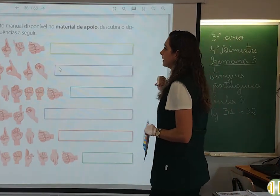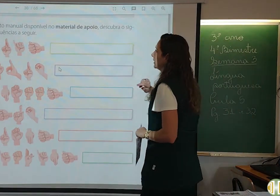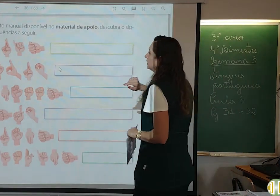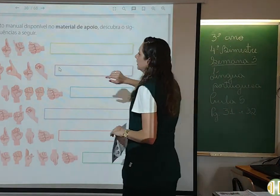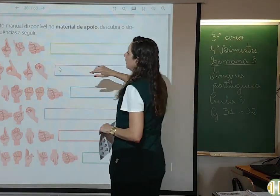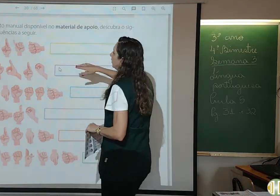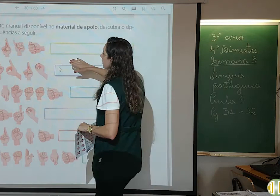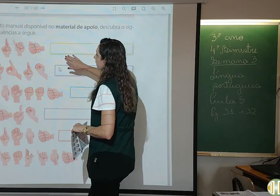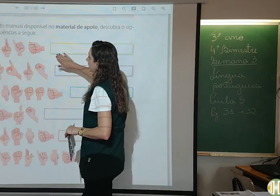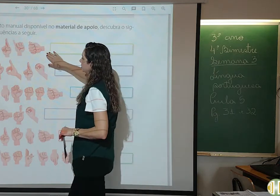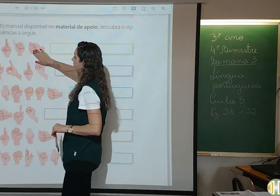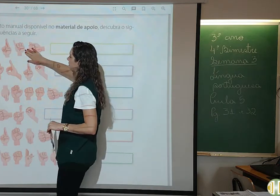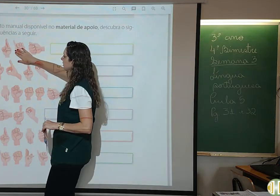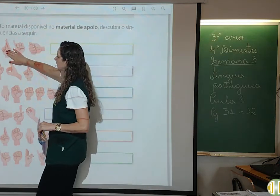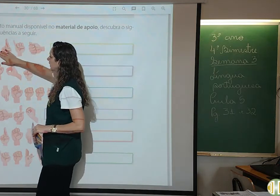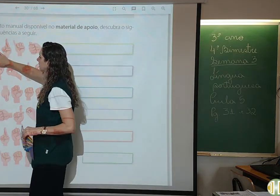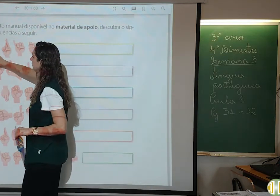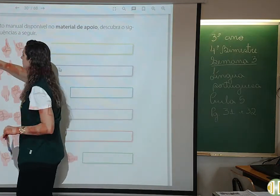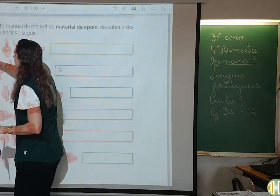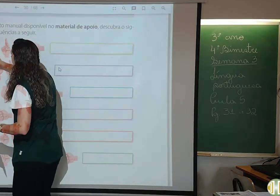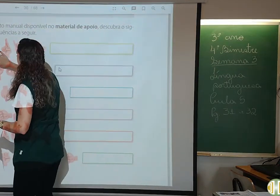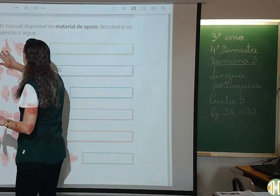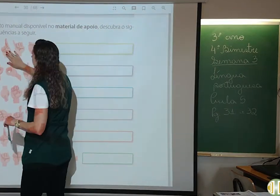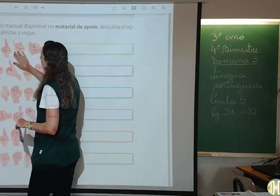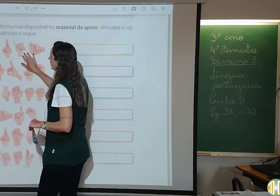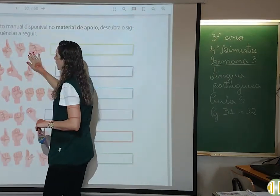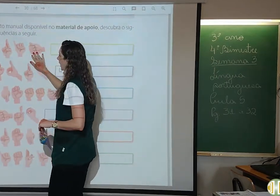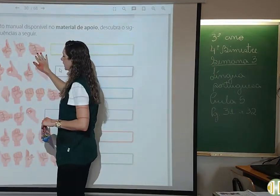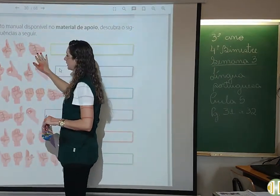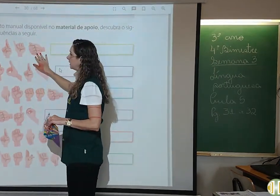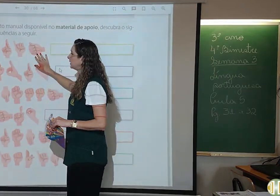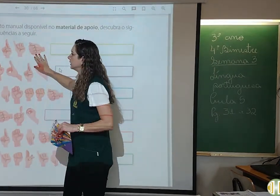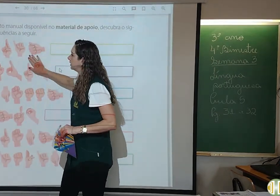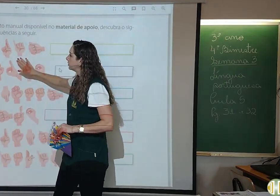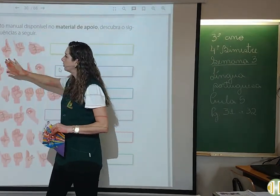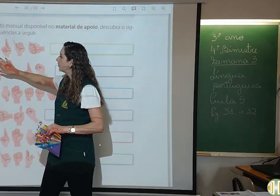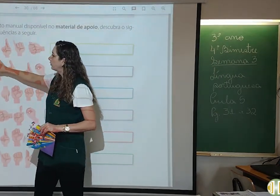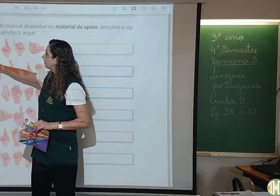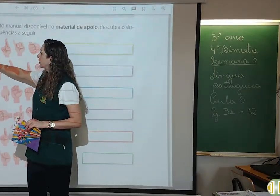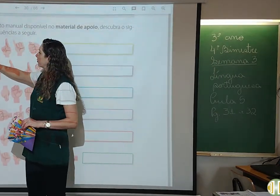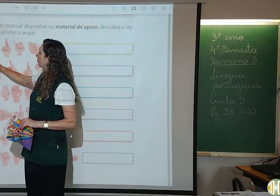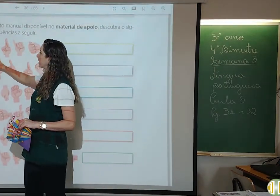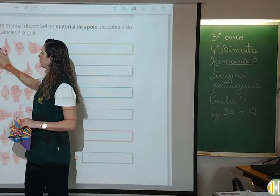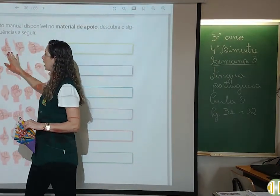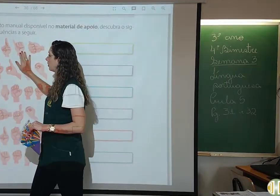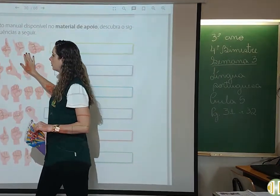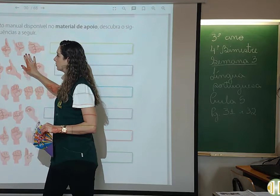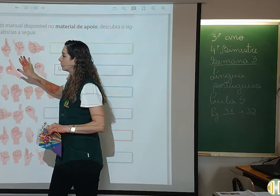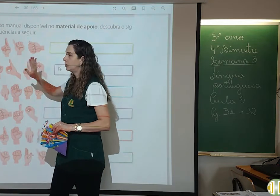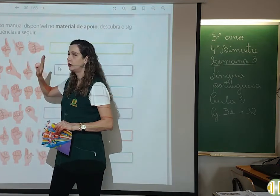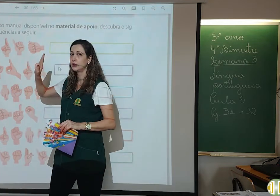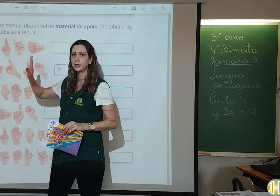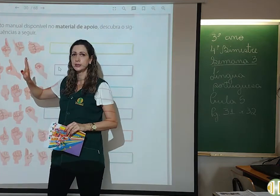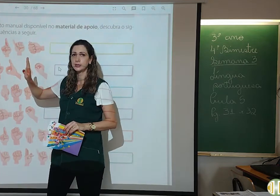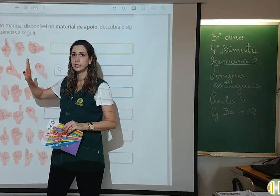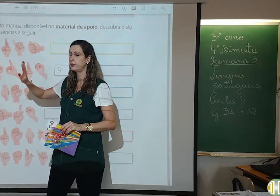seguir. Olha lá, gente, as letras. Então você vai olhar aqui no alfabeto manual qual letra